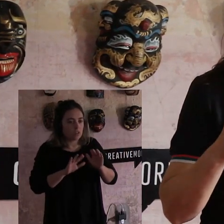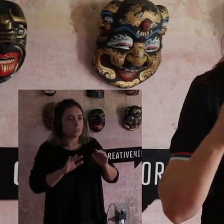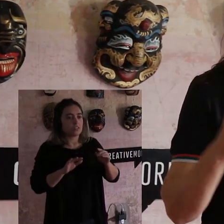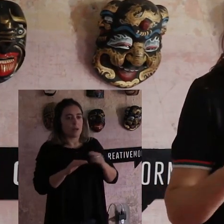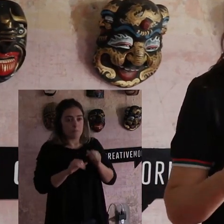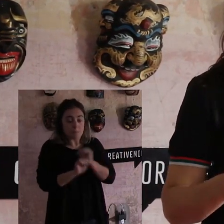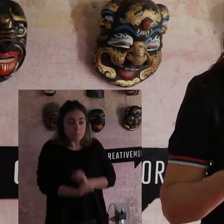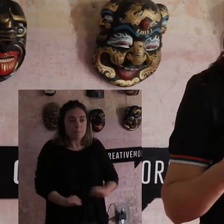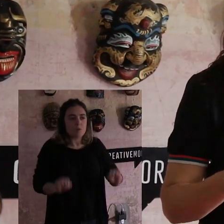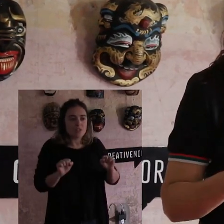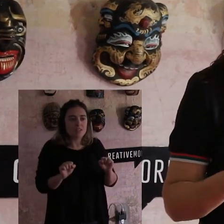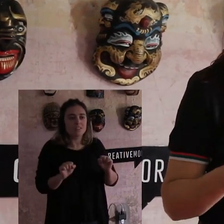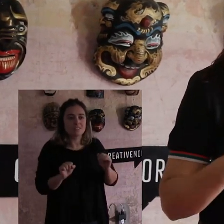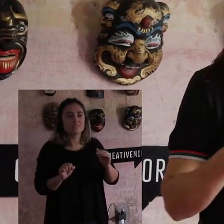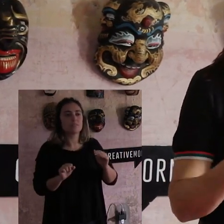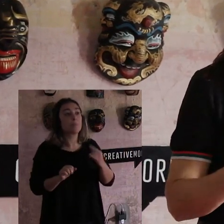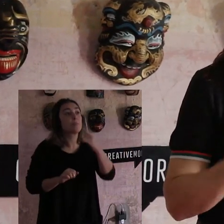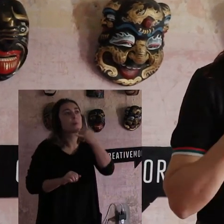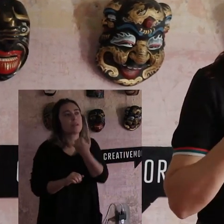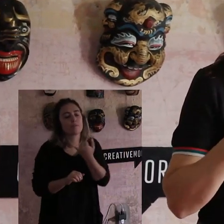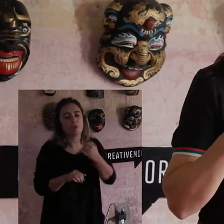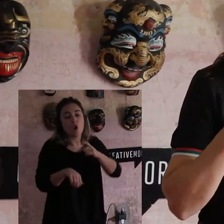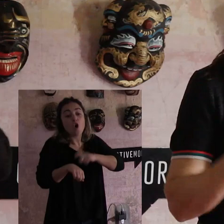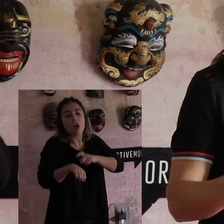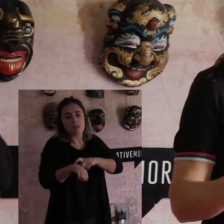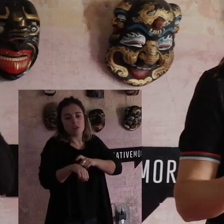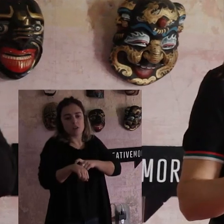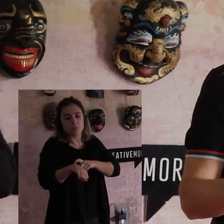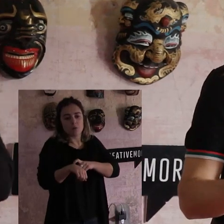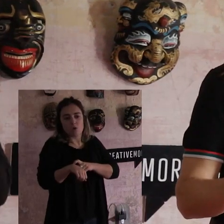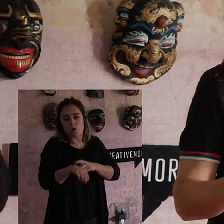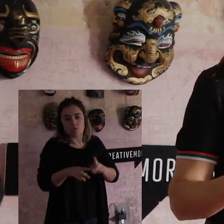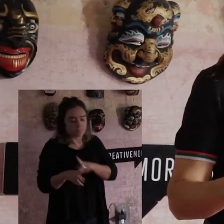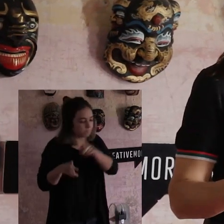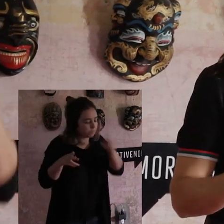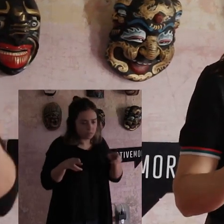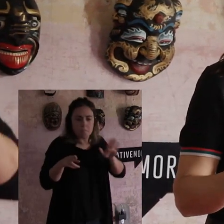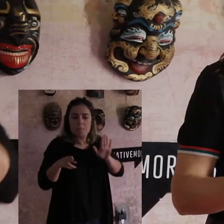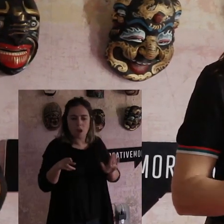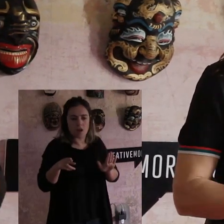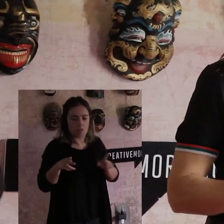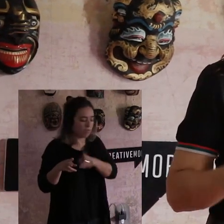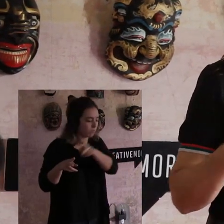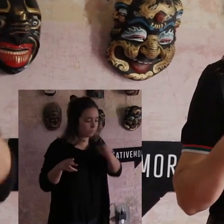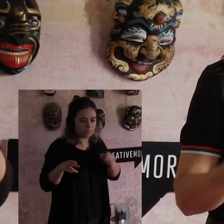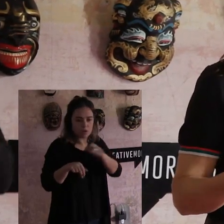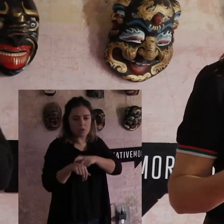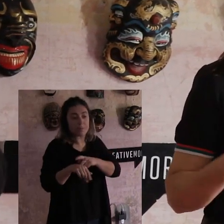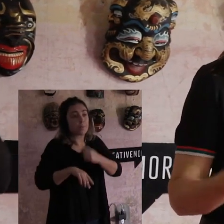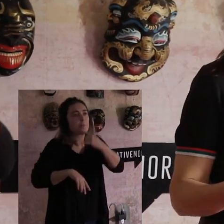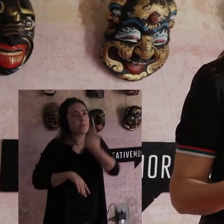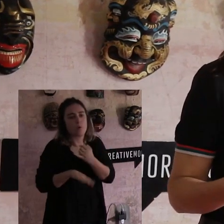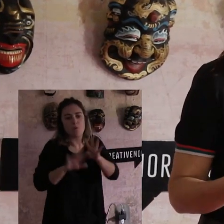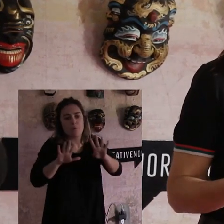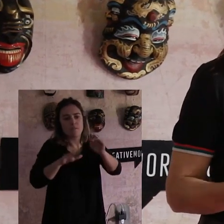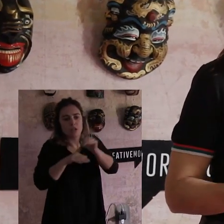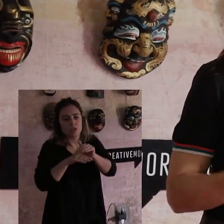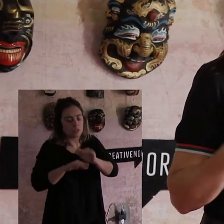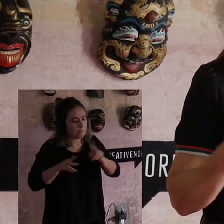buenísimo ponernos como horarios y para decir, bueno, hasta acá llegué, paro, porque la vida es